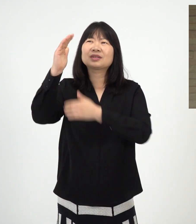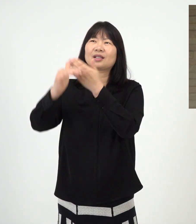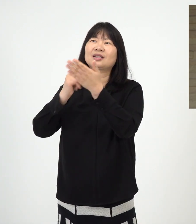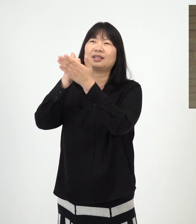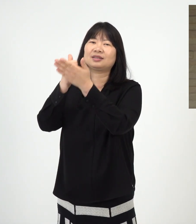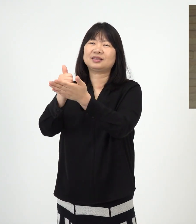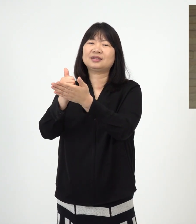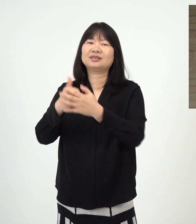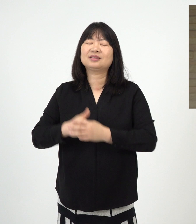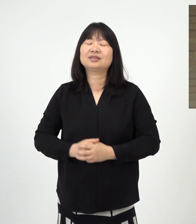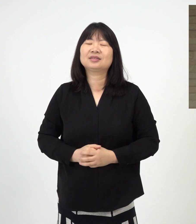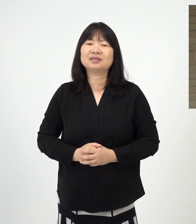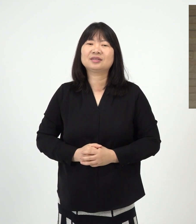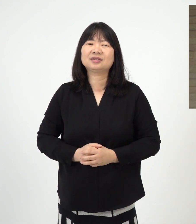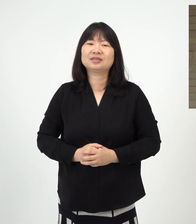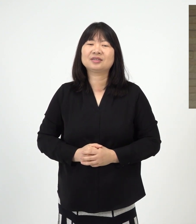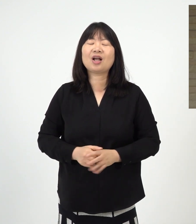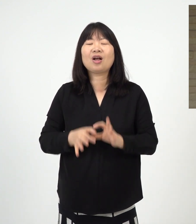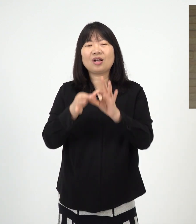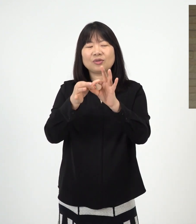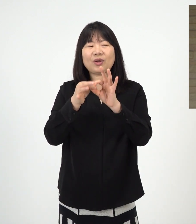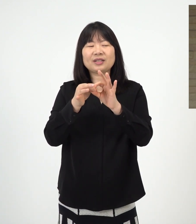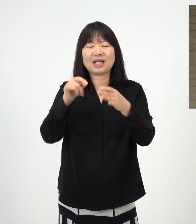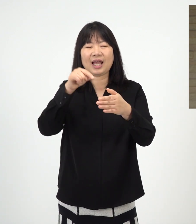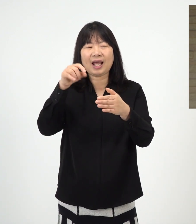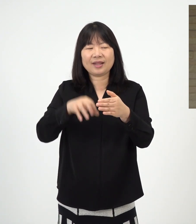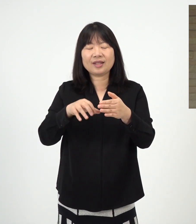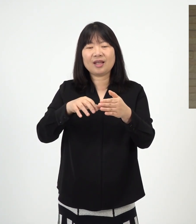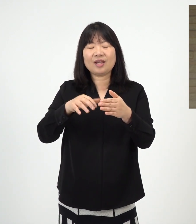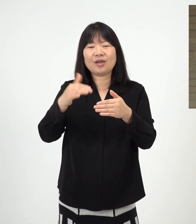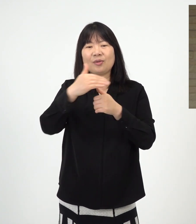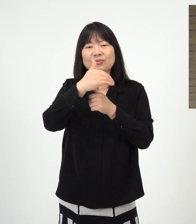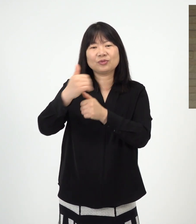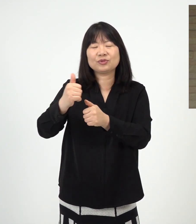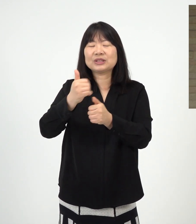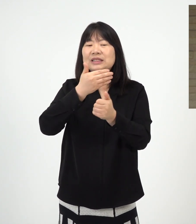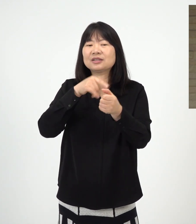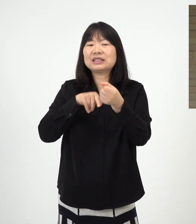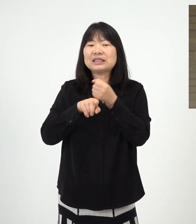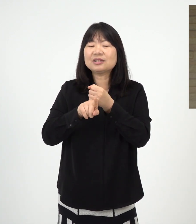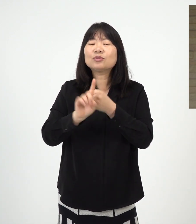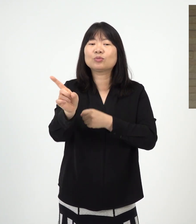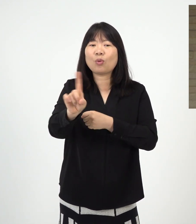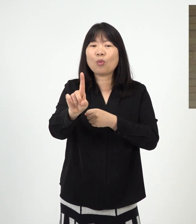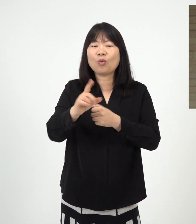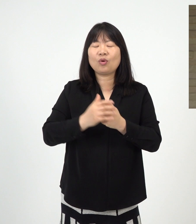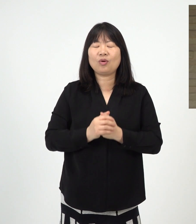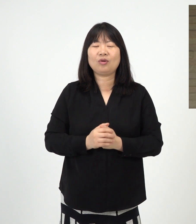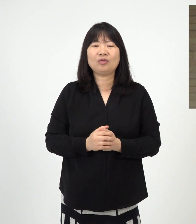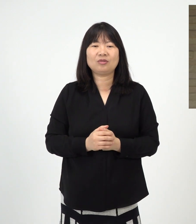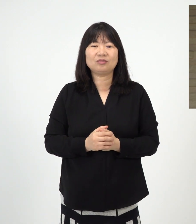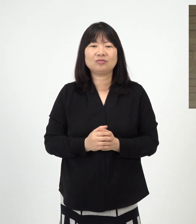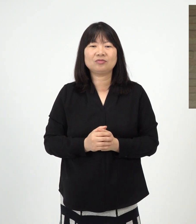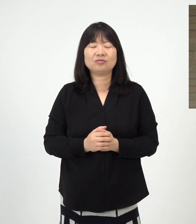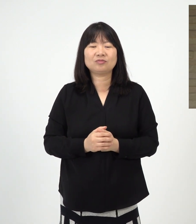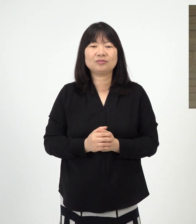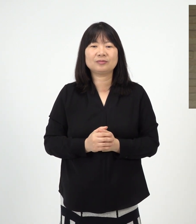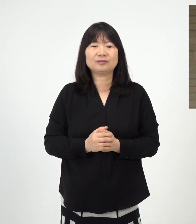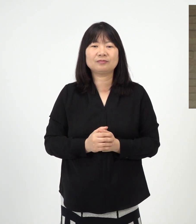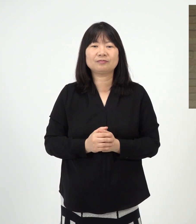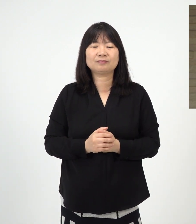하나님은 그 관계 속으로 우리를 부르신 중요한 이유가 분명해요.